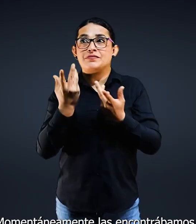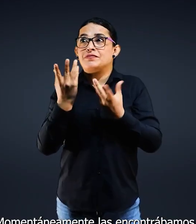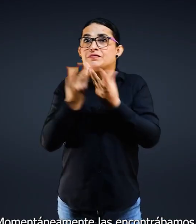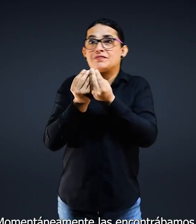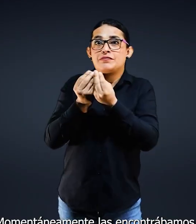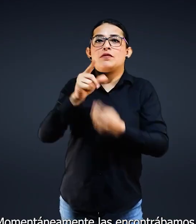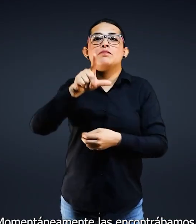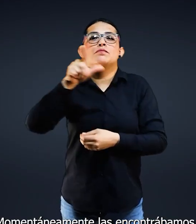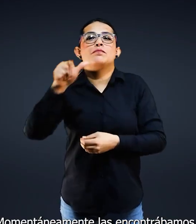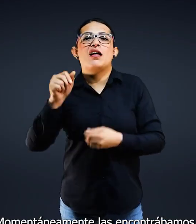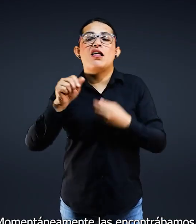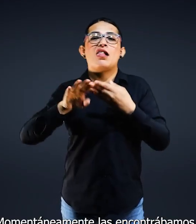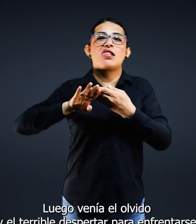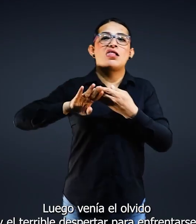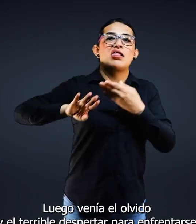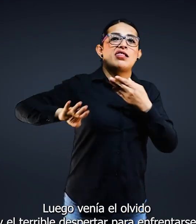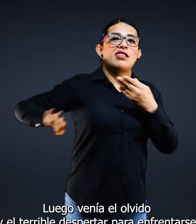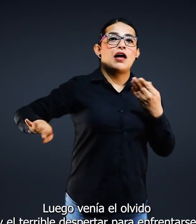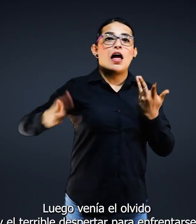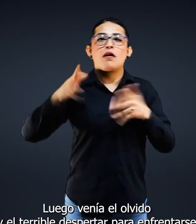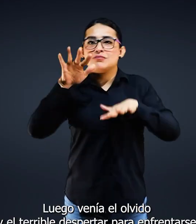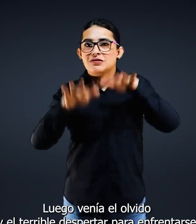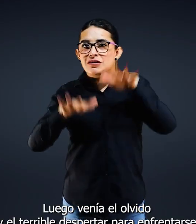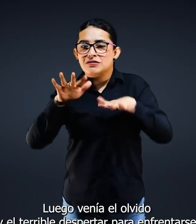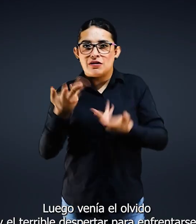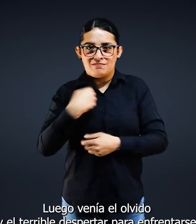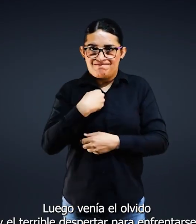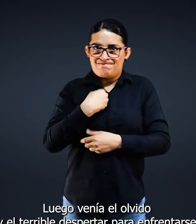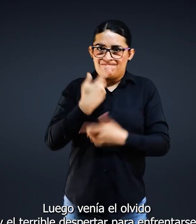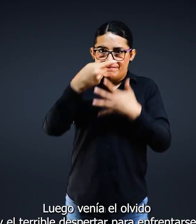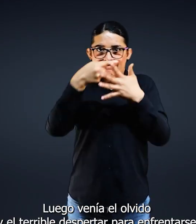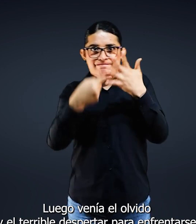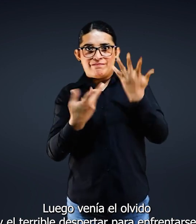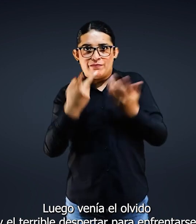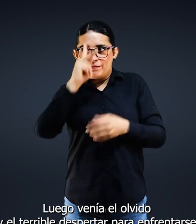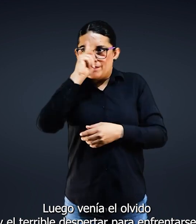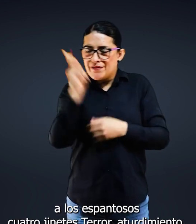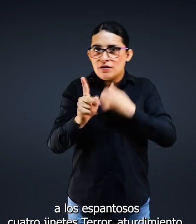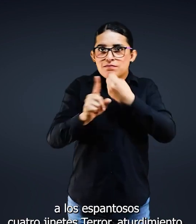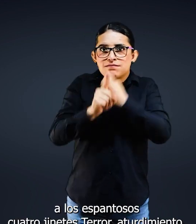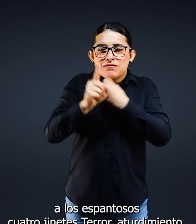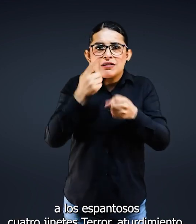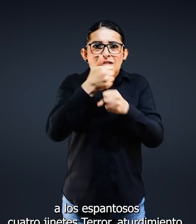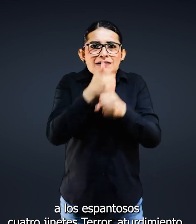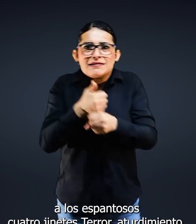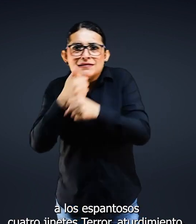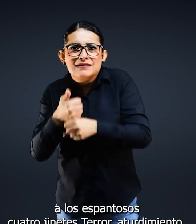Momentáneamente las encontrábamos. Luego venía el olvido y el terrible despertar para enfrentarse a los espantosos 4